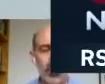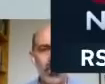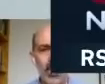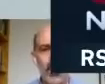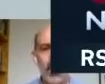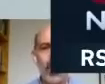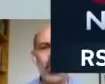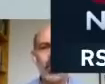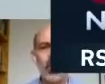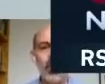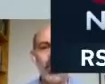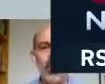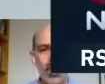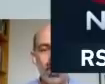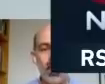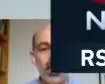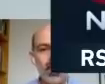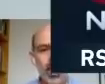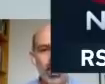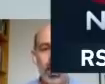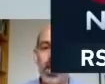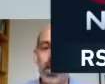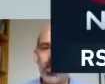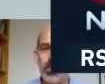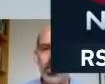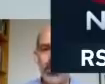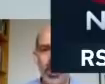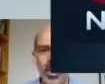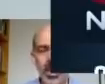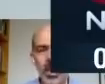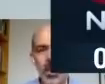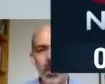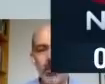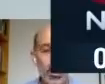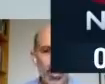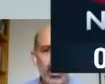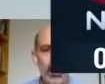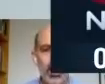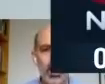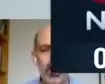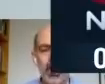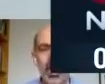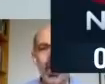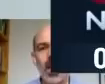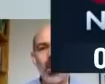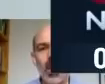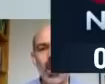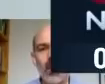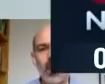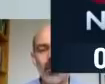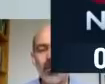segundo a CPI, foi uma atuação omissa, negligente e, inclusive, recheada de crimes.